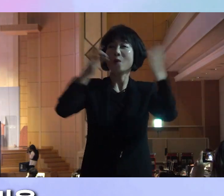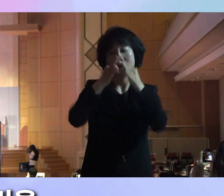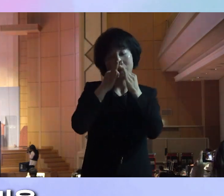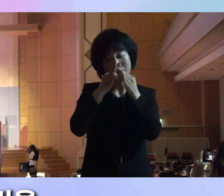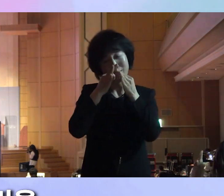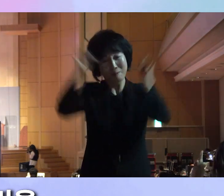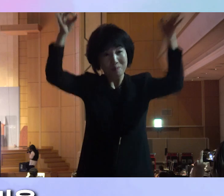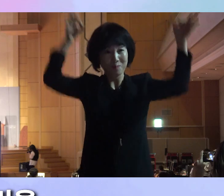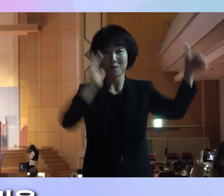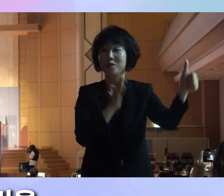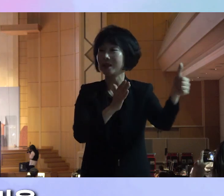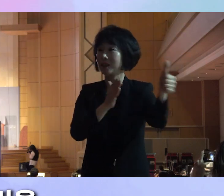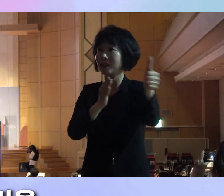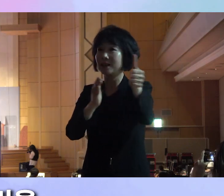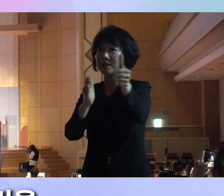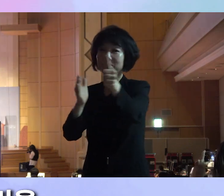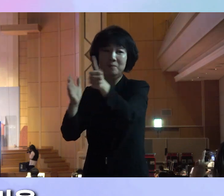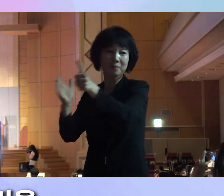부르리